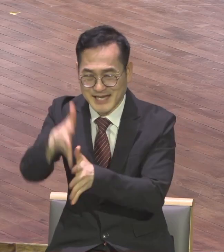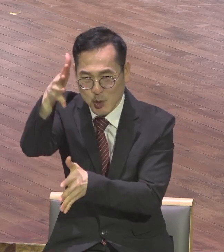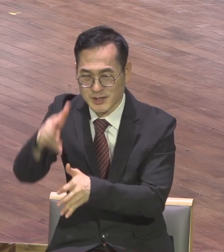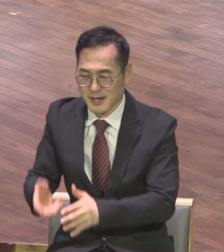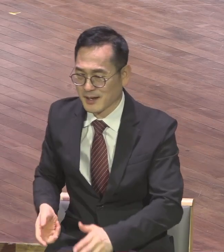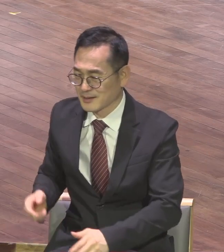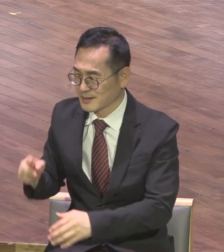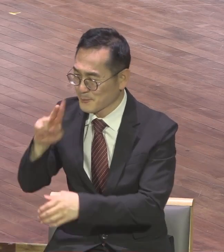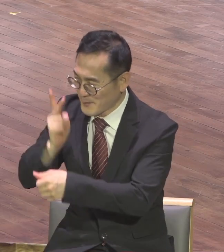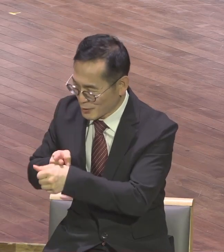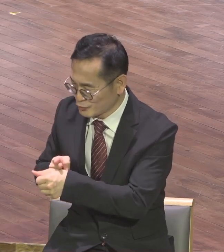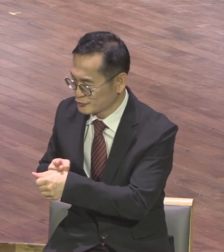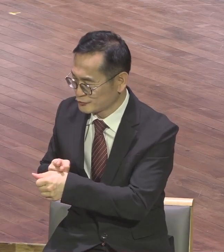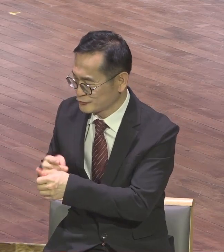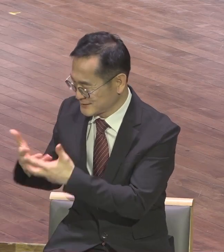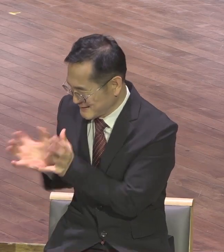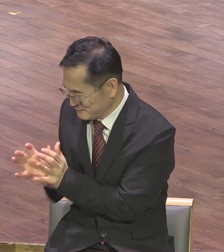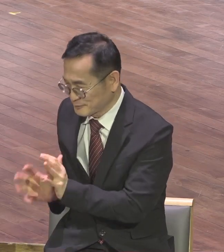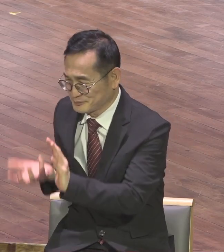어지럽히는 인간들이다.